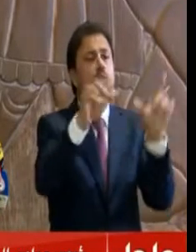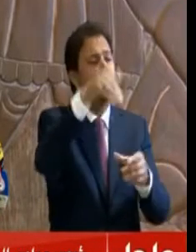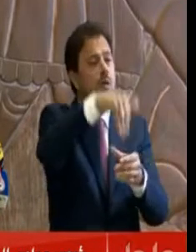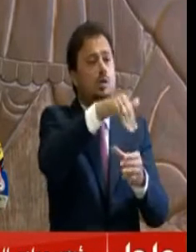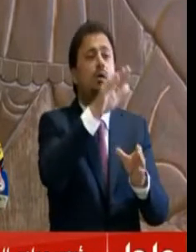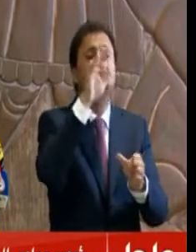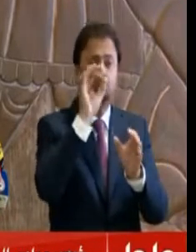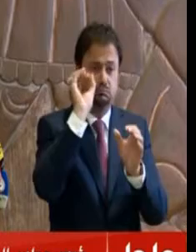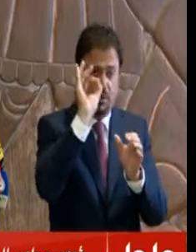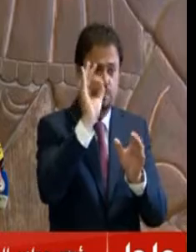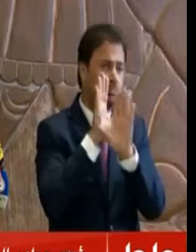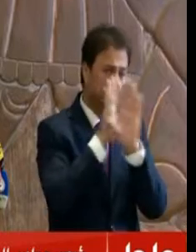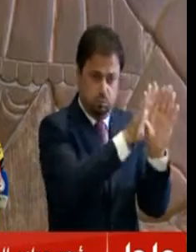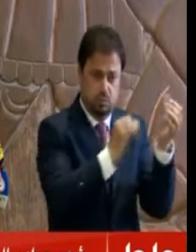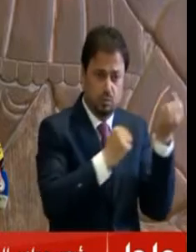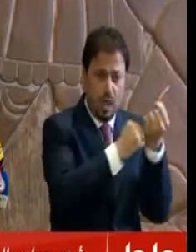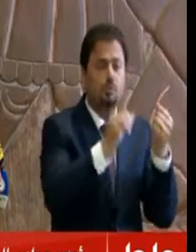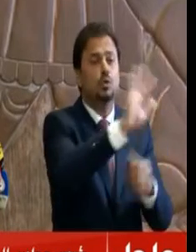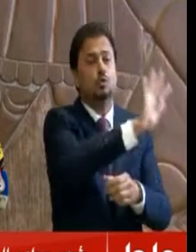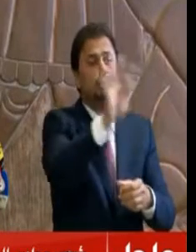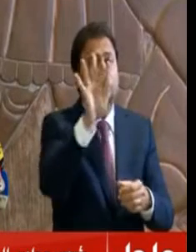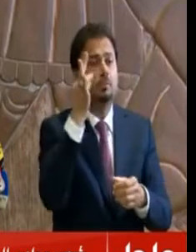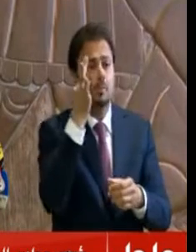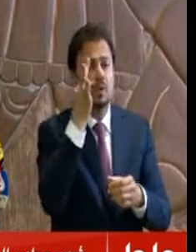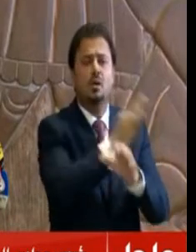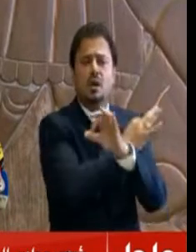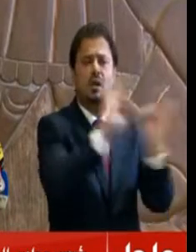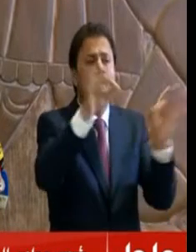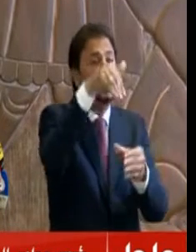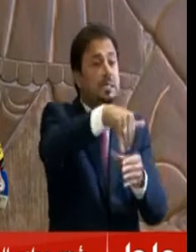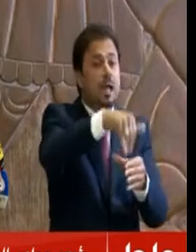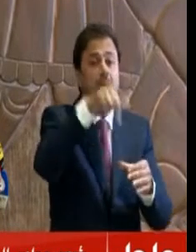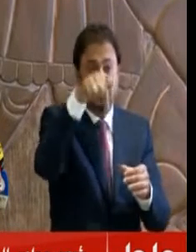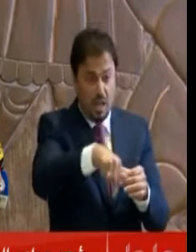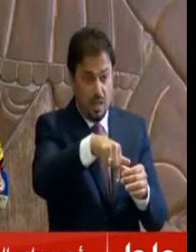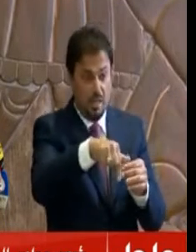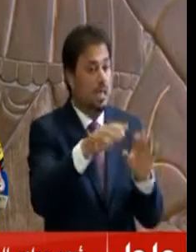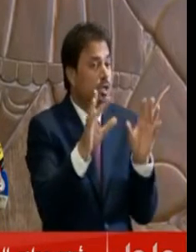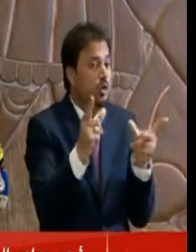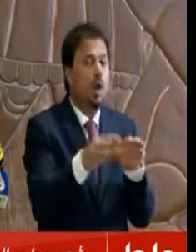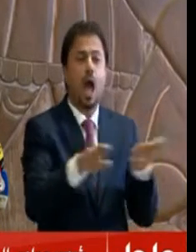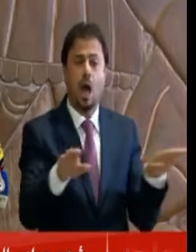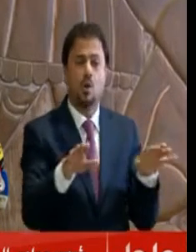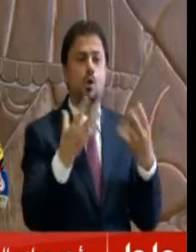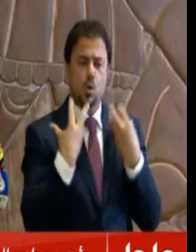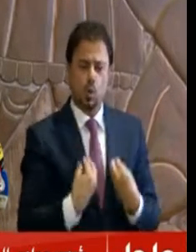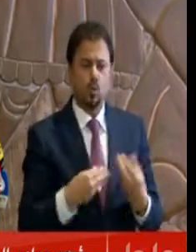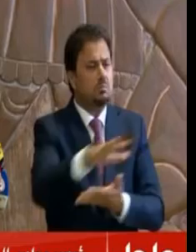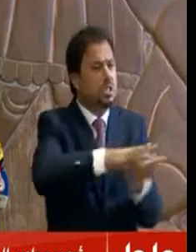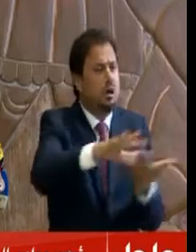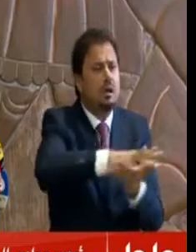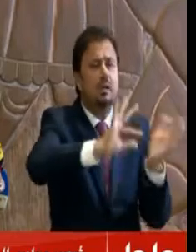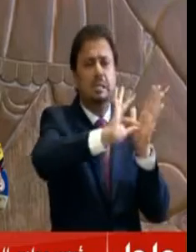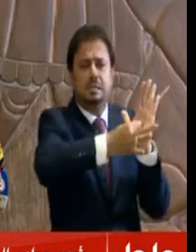للانتخابات وكل شعبنا بان هذه الانتخابات ستكون انتخابات امنه وتجري